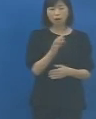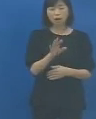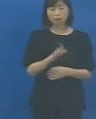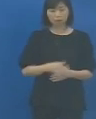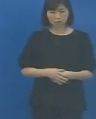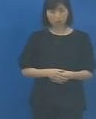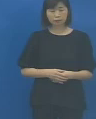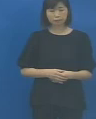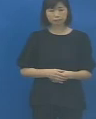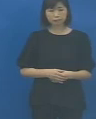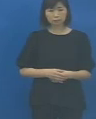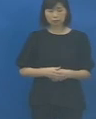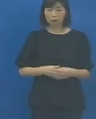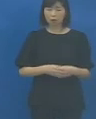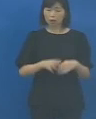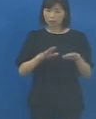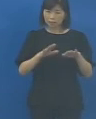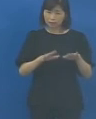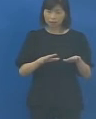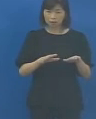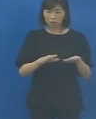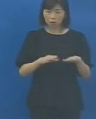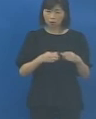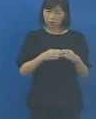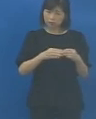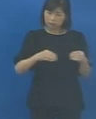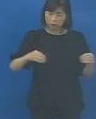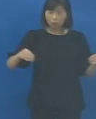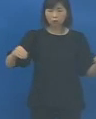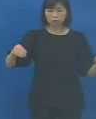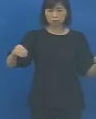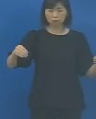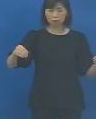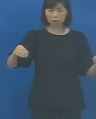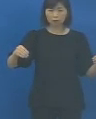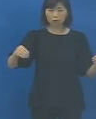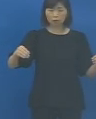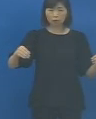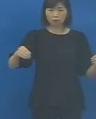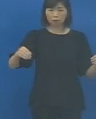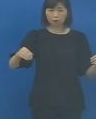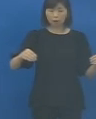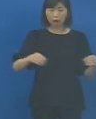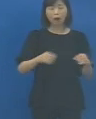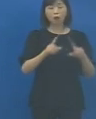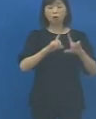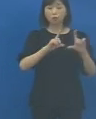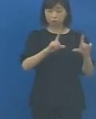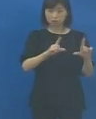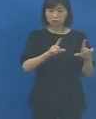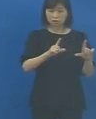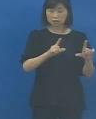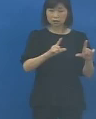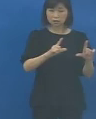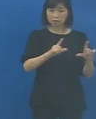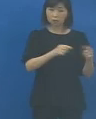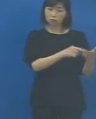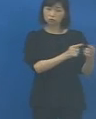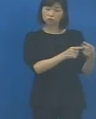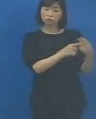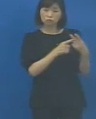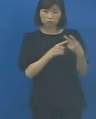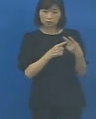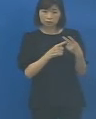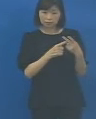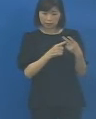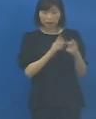る、日程の、通知というものが実はその知事会の